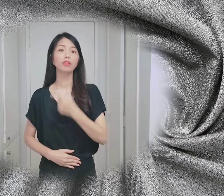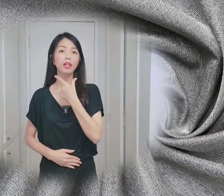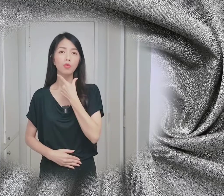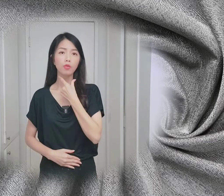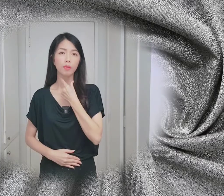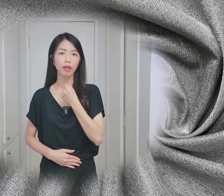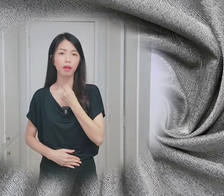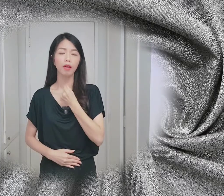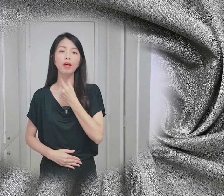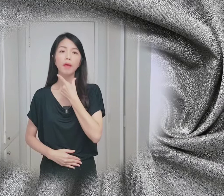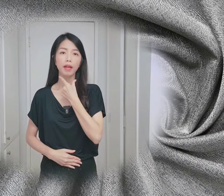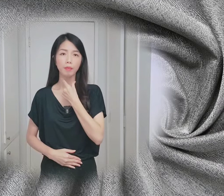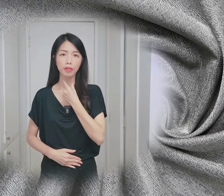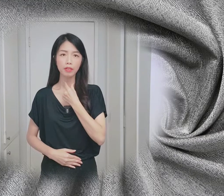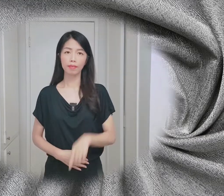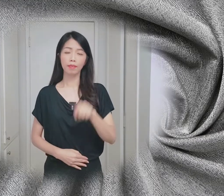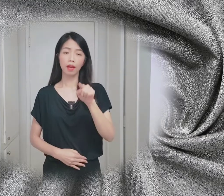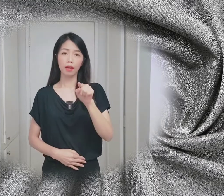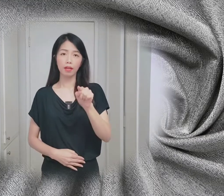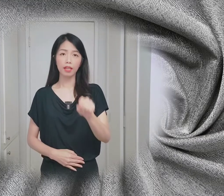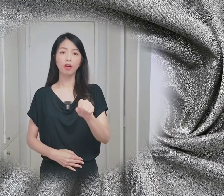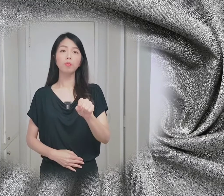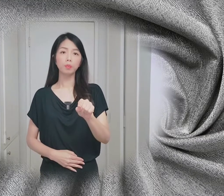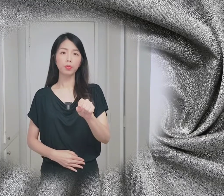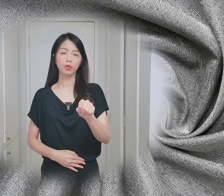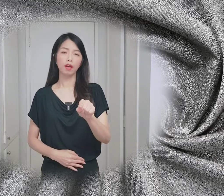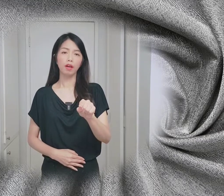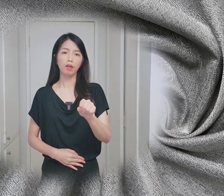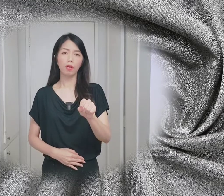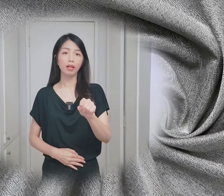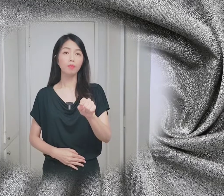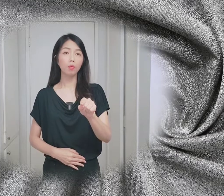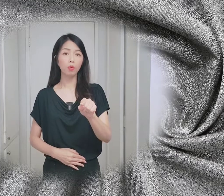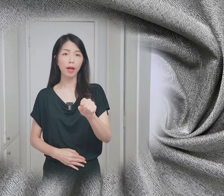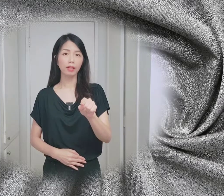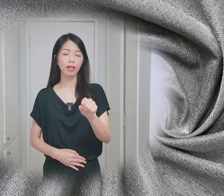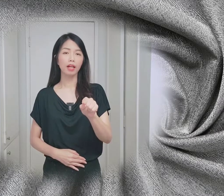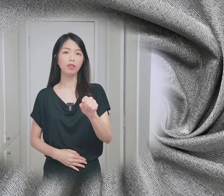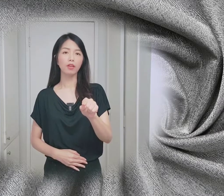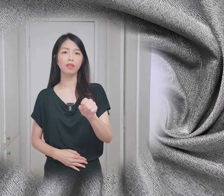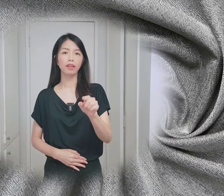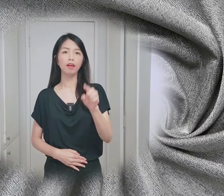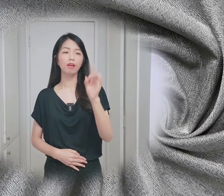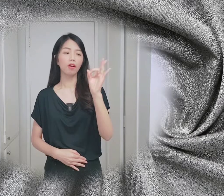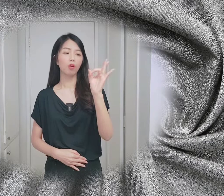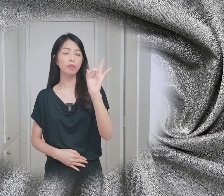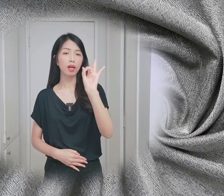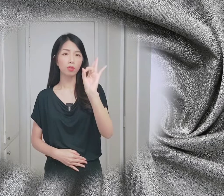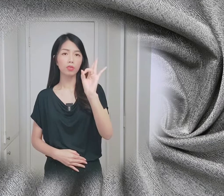아까 원하다 소화해 주시면 돼요. 바램은 이것뿐. 아까 뭐뭐만 제가 알려드린 거